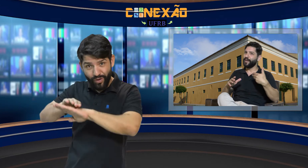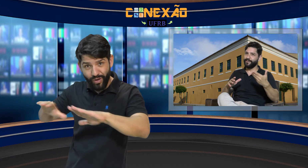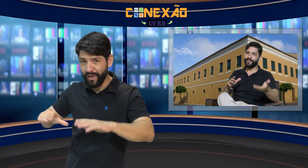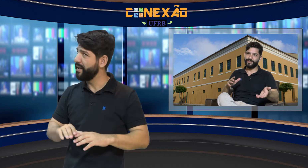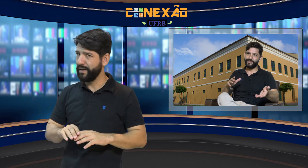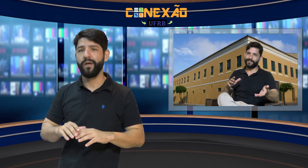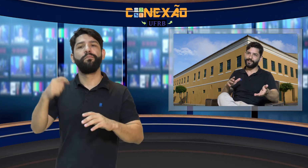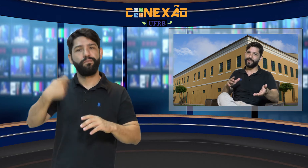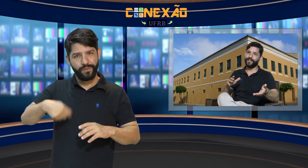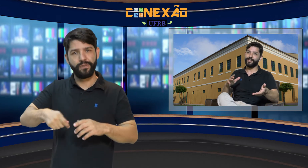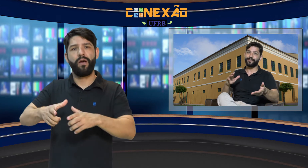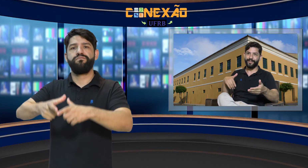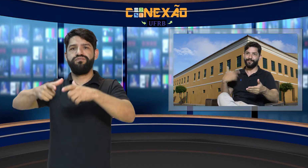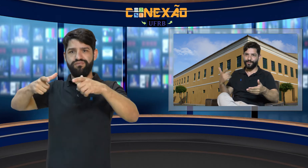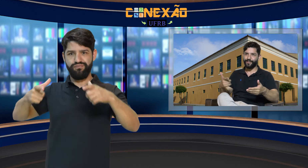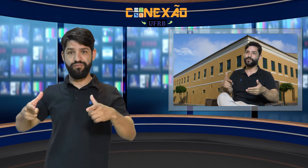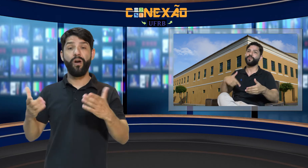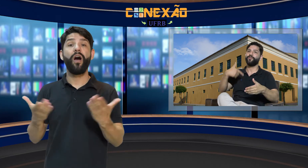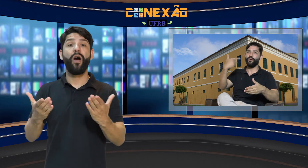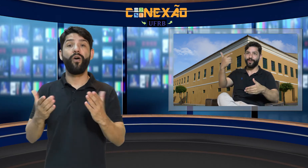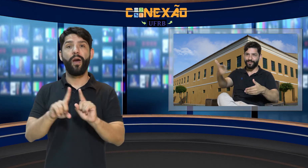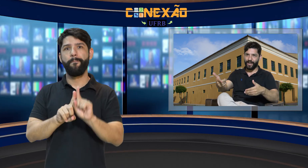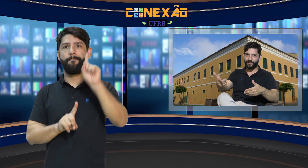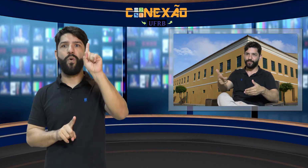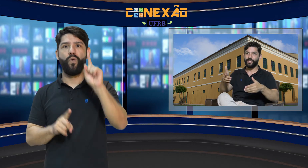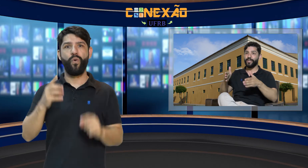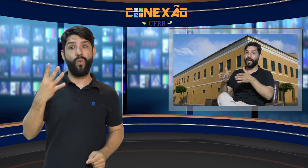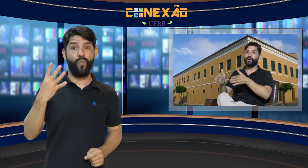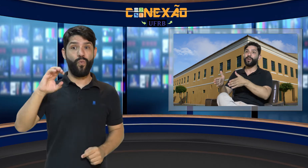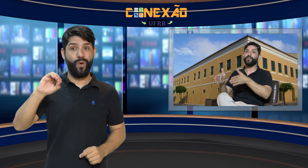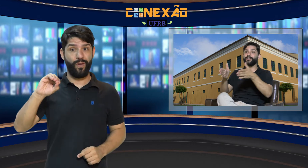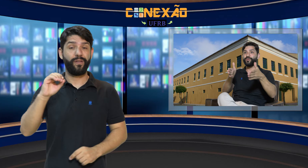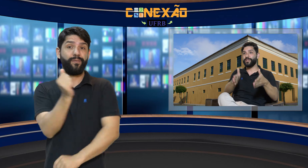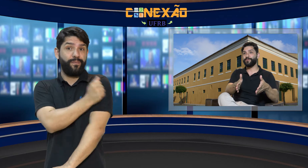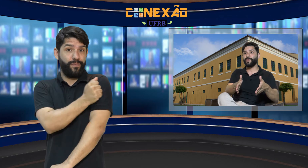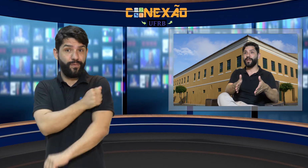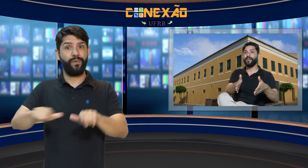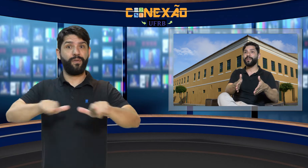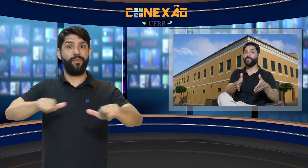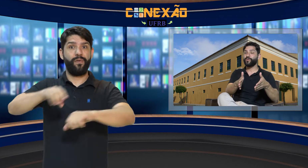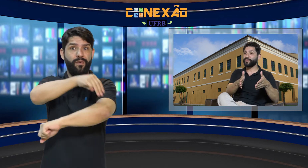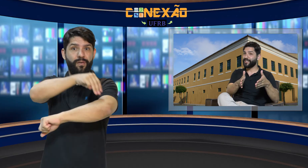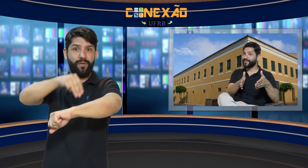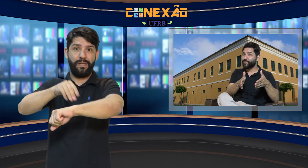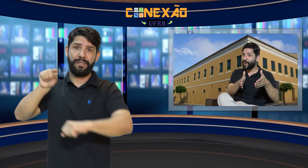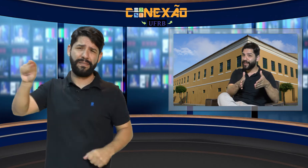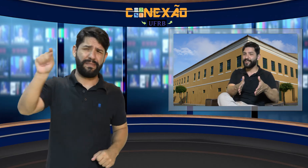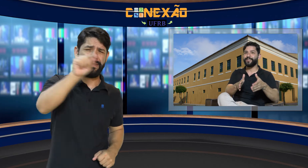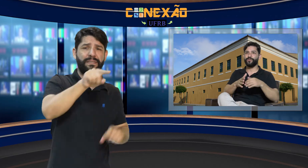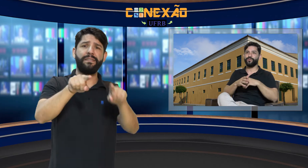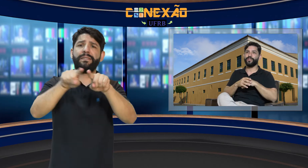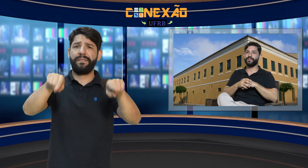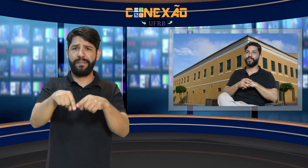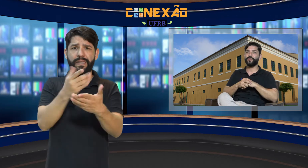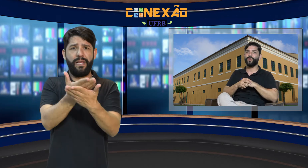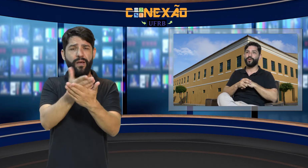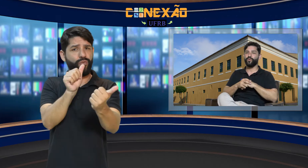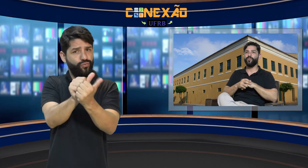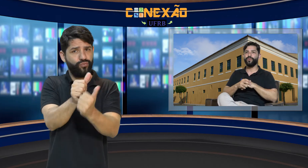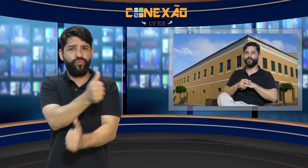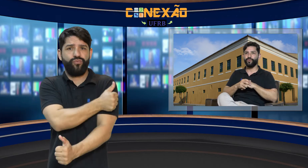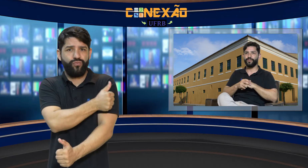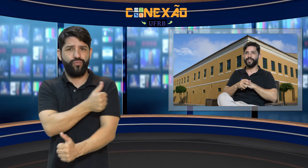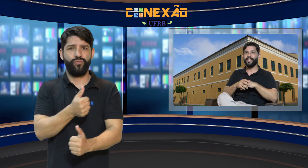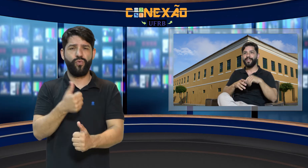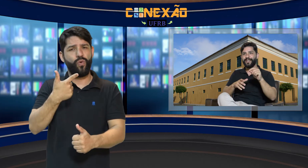monitores necessita ser revisto e foi aumentado. Agora nós saltamos para cerca de 40 estudantes que atuarão